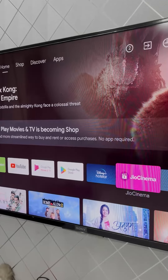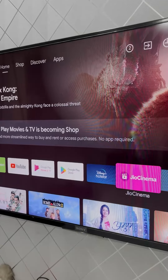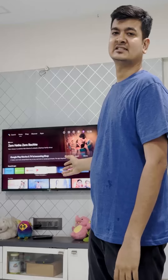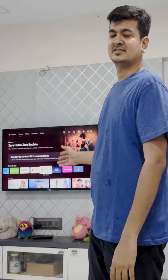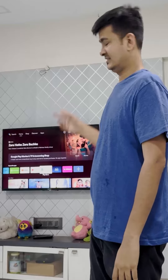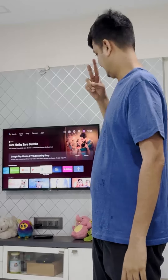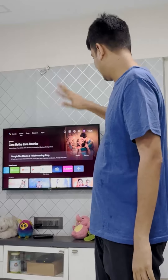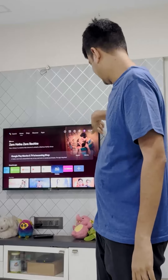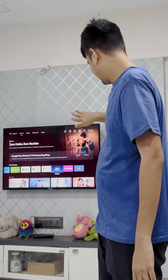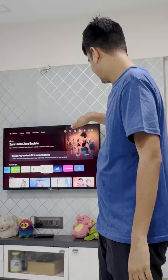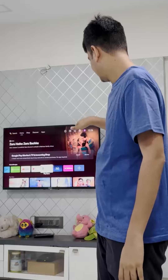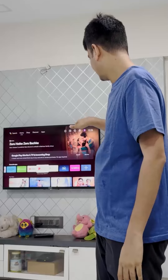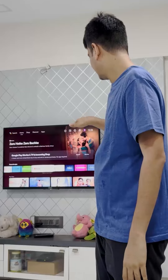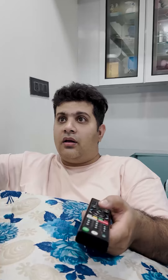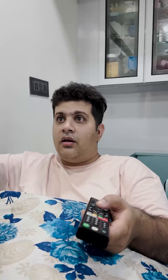अरे देख नहीं साइट में जा